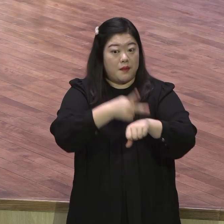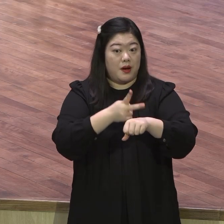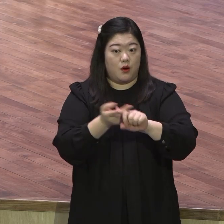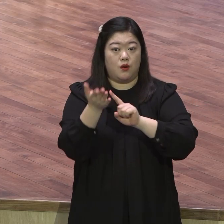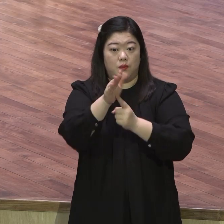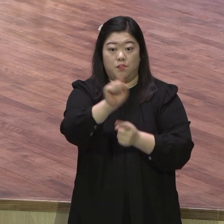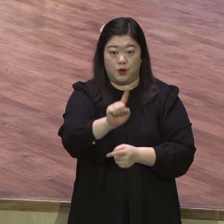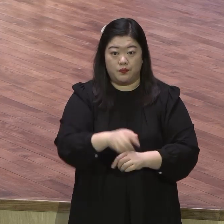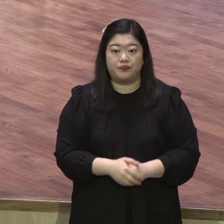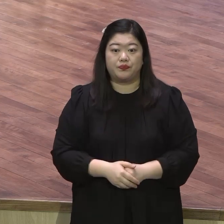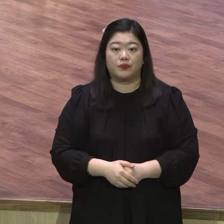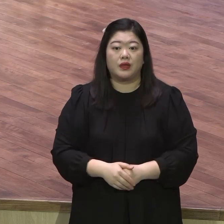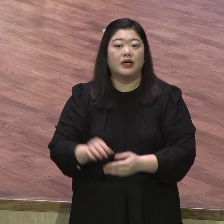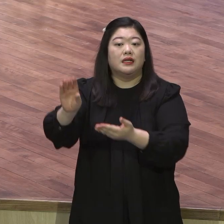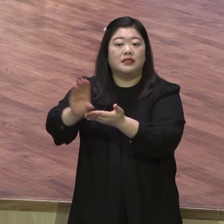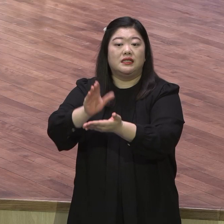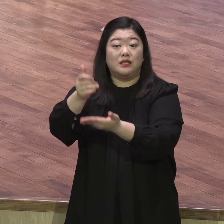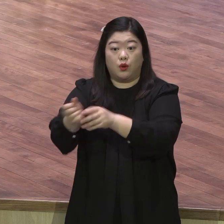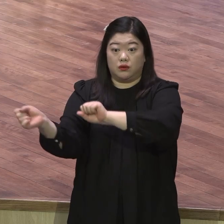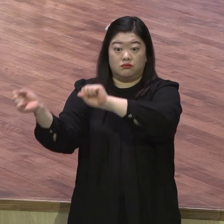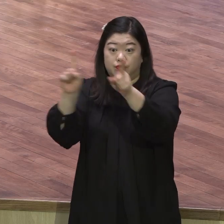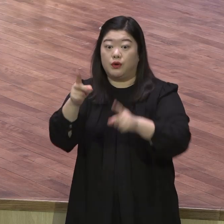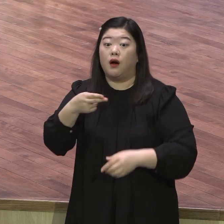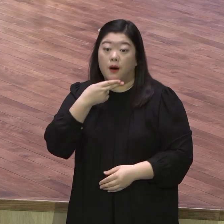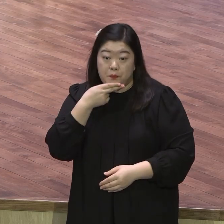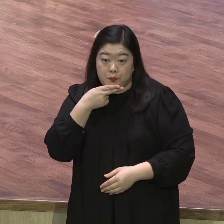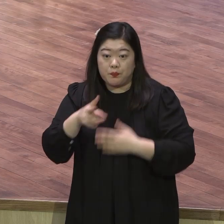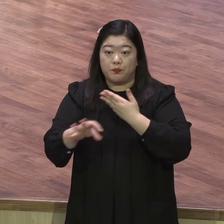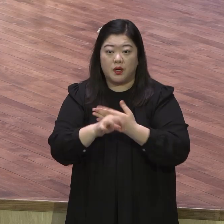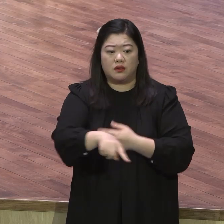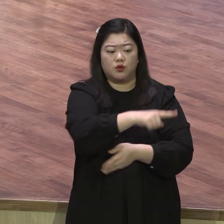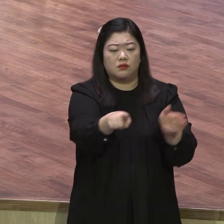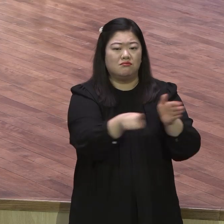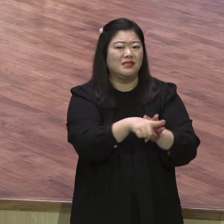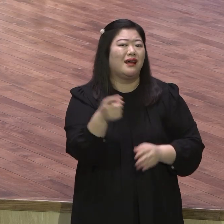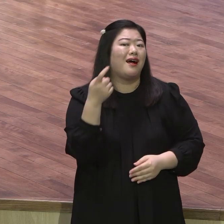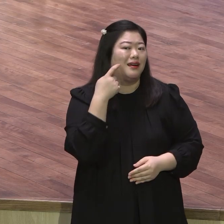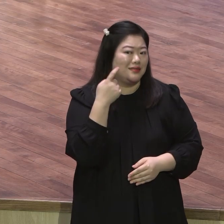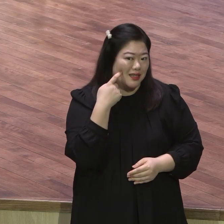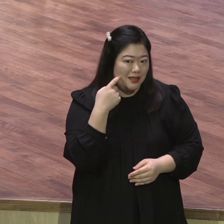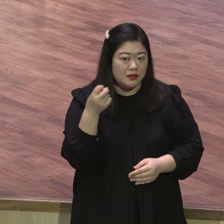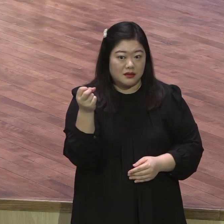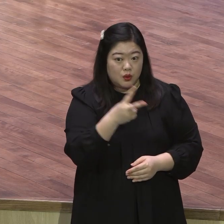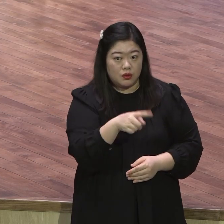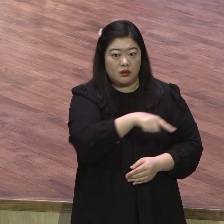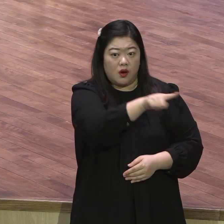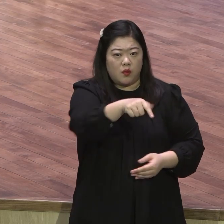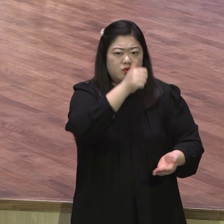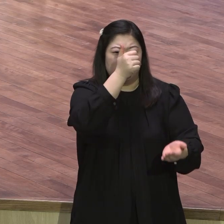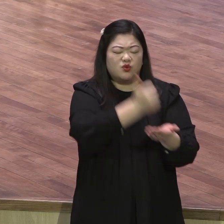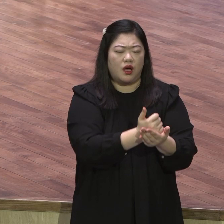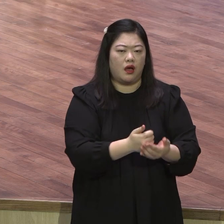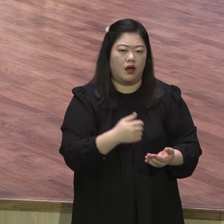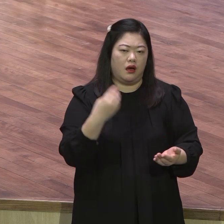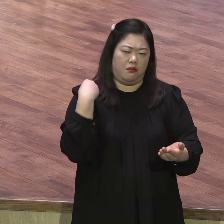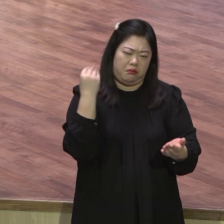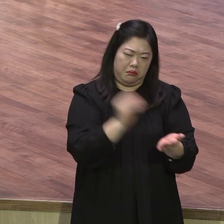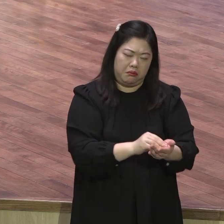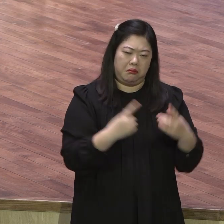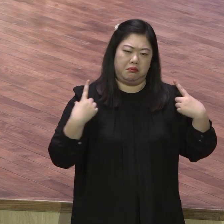그리스도께서 다시 살아나신 일이 없으면 너희의 믿음도 흙대고 너희가 여전히 죄 가운데